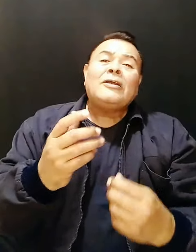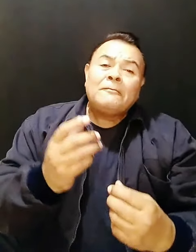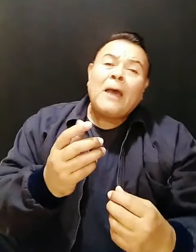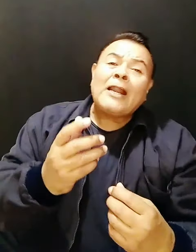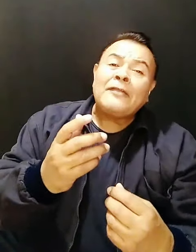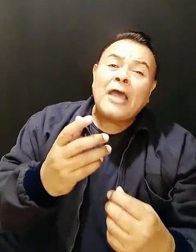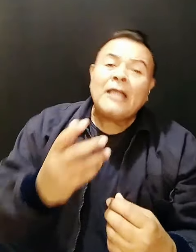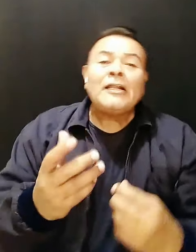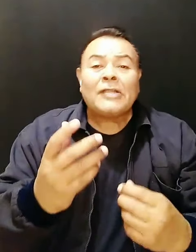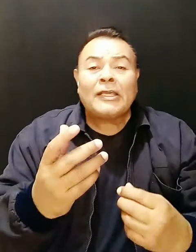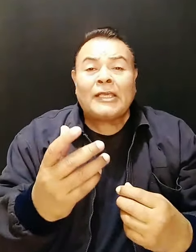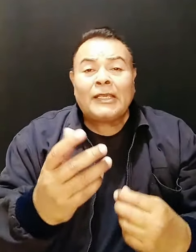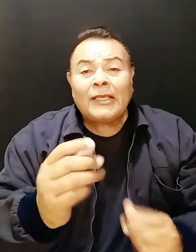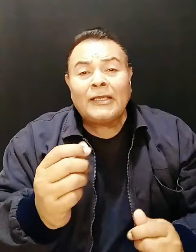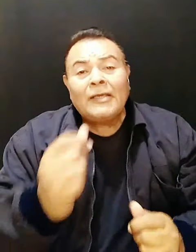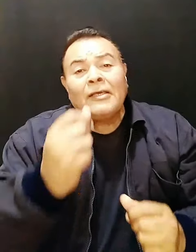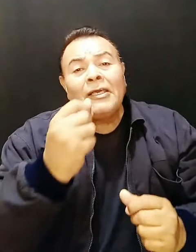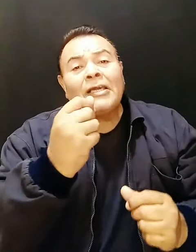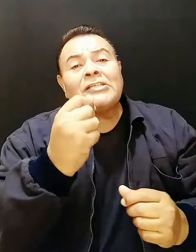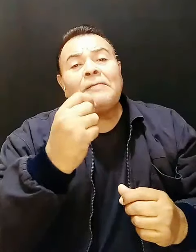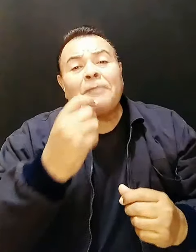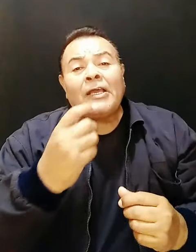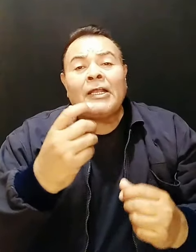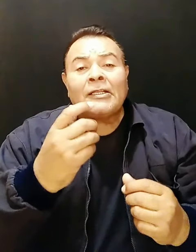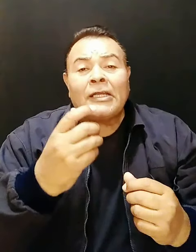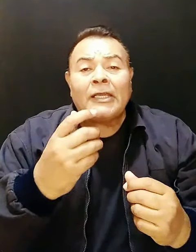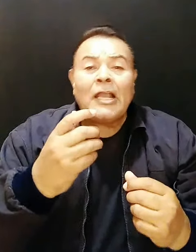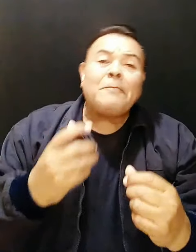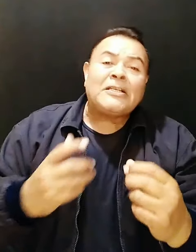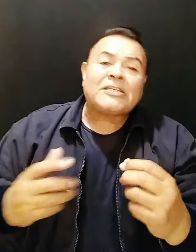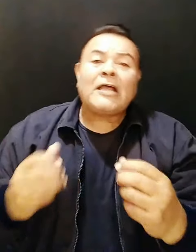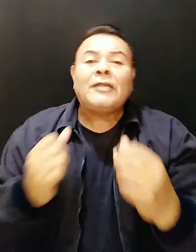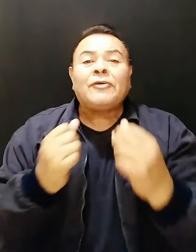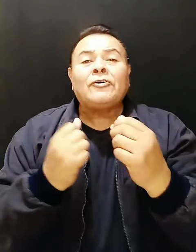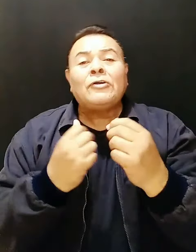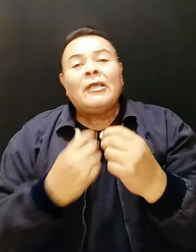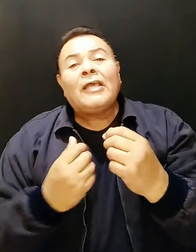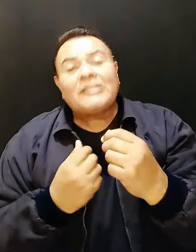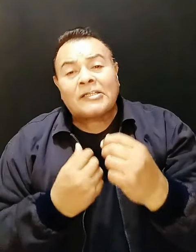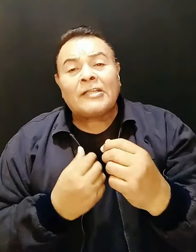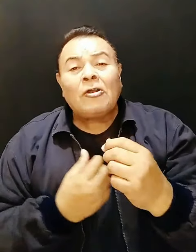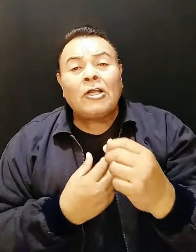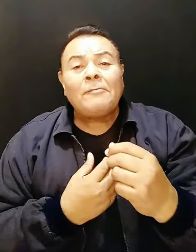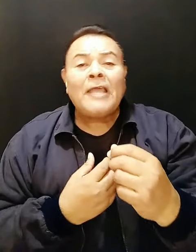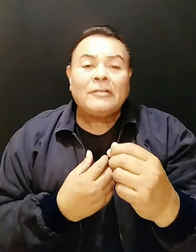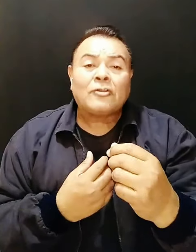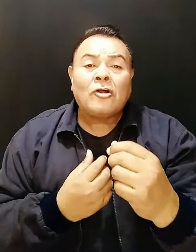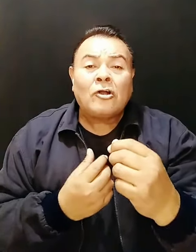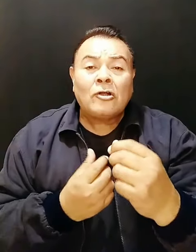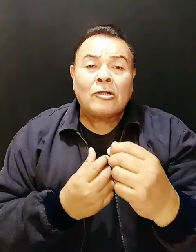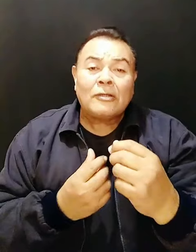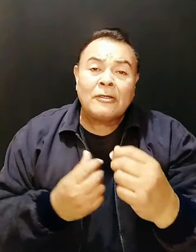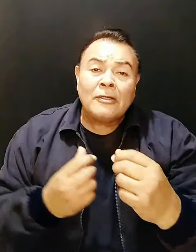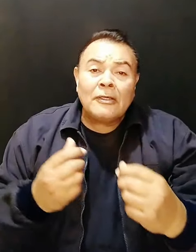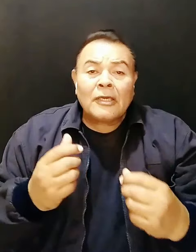para darte, y que se pierda en el pasado este tormento, que no